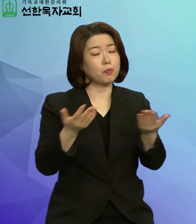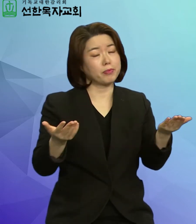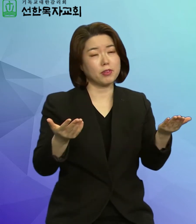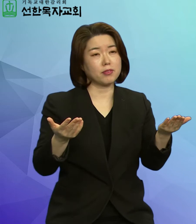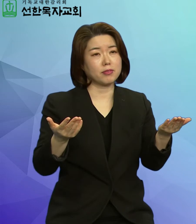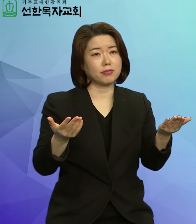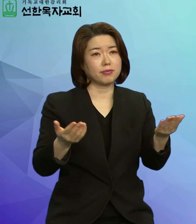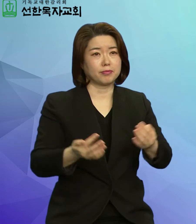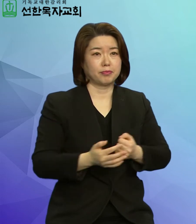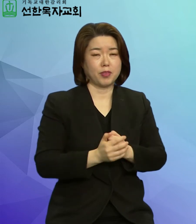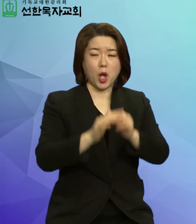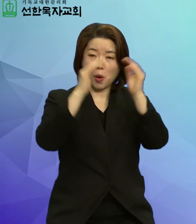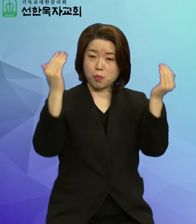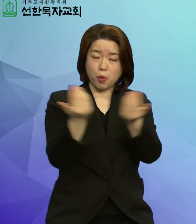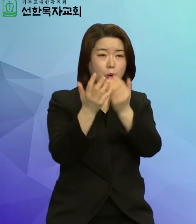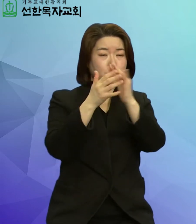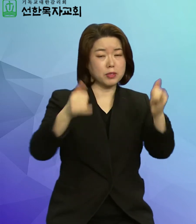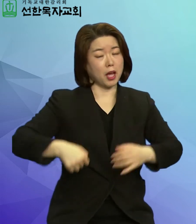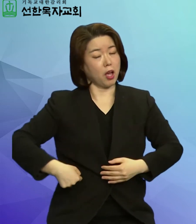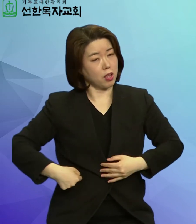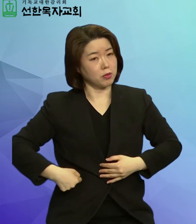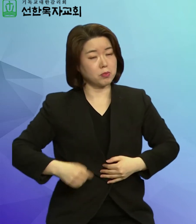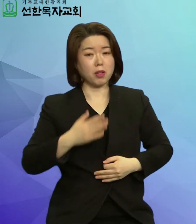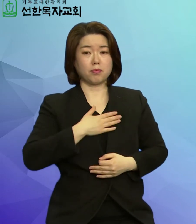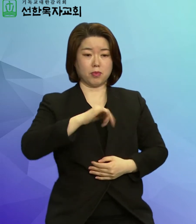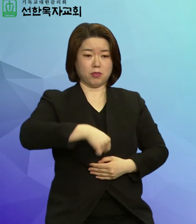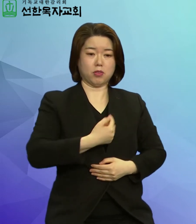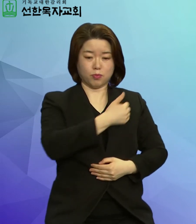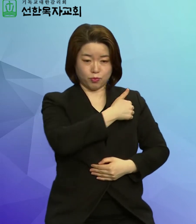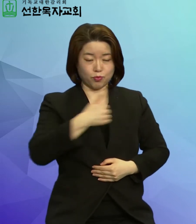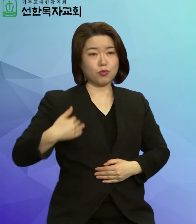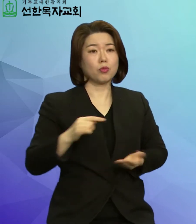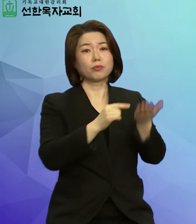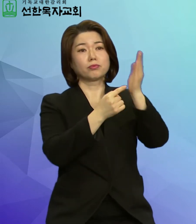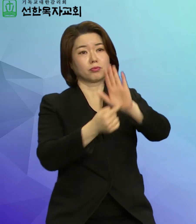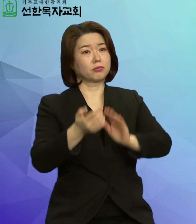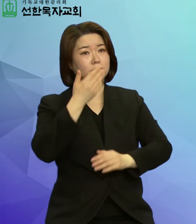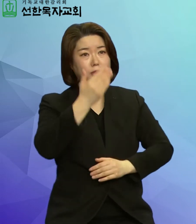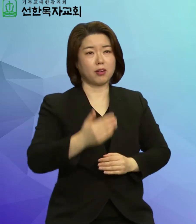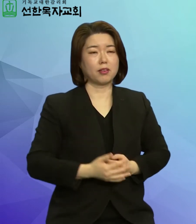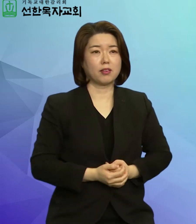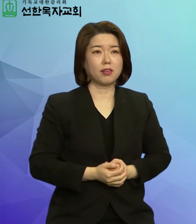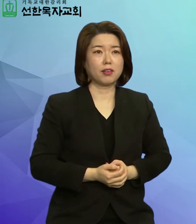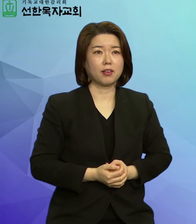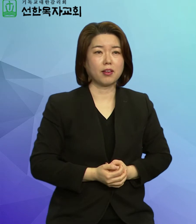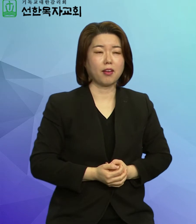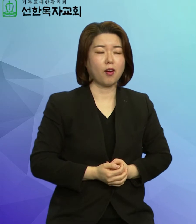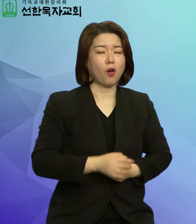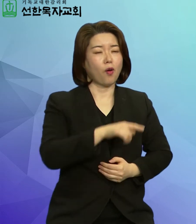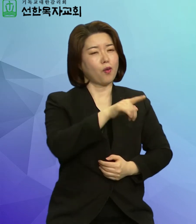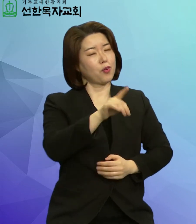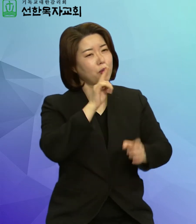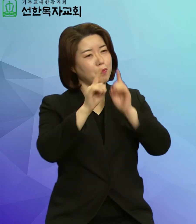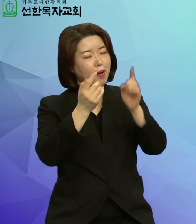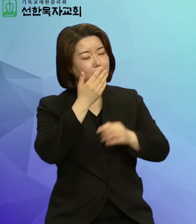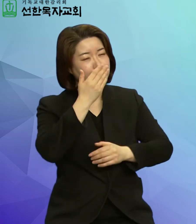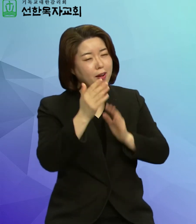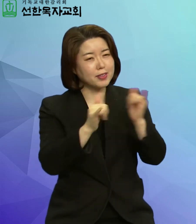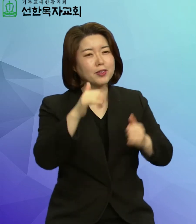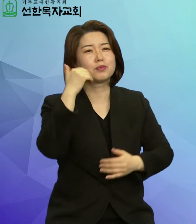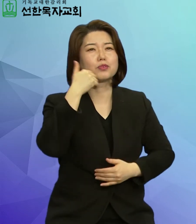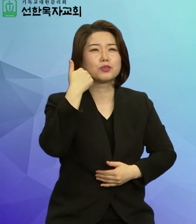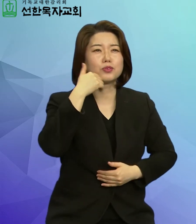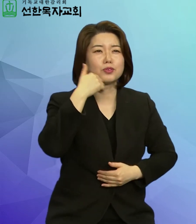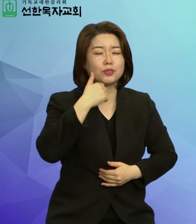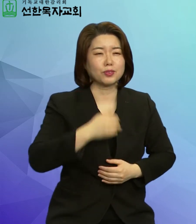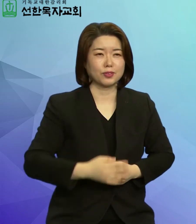앞에서 부끄러움 없다. 모든 사람의 양심에 우리 자신을 떳떳하게 내세울 거다. 세상에 그렇게 말할